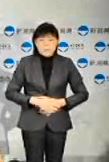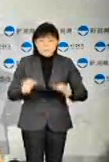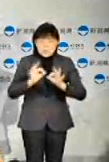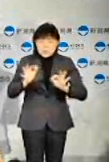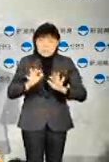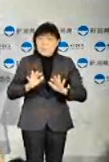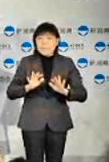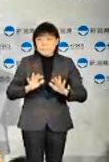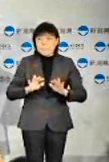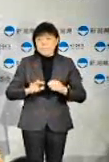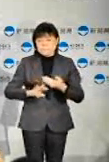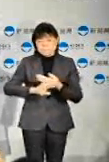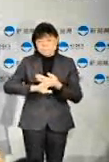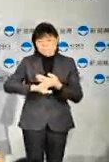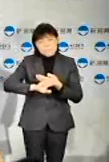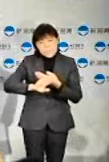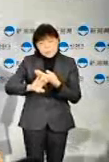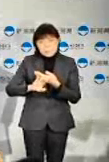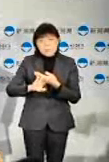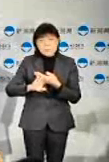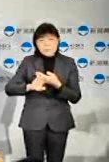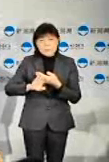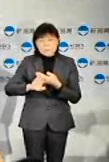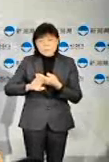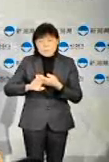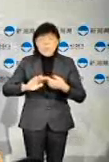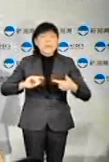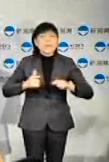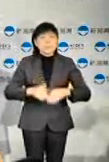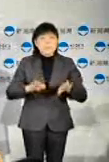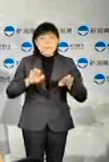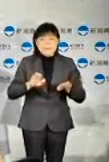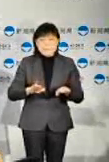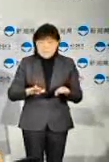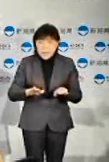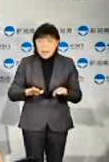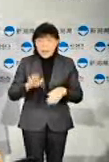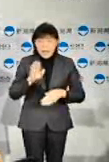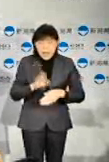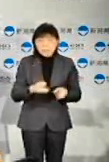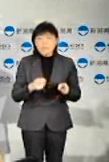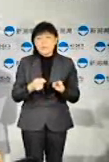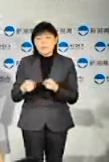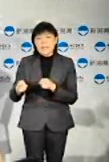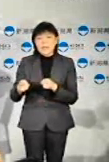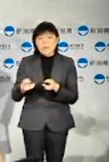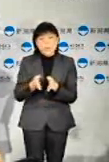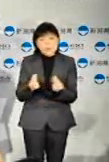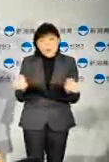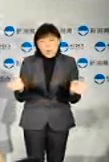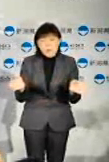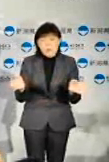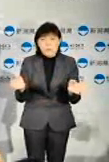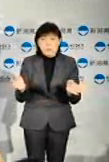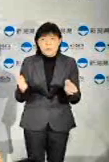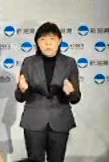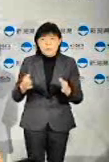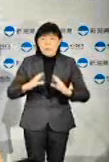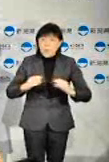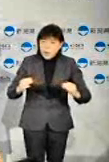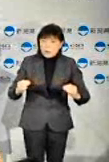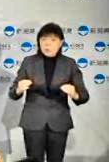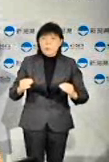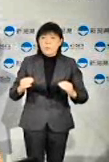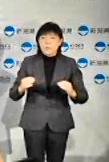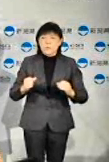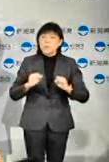別なものがこうボーンと出てくるというよりも、今ある制度のこう拡充そして柔軟化ということの方